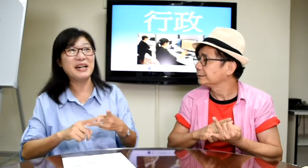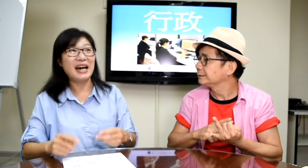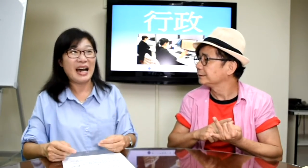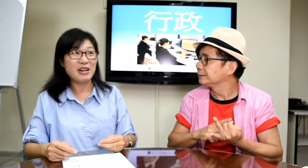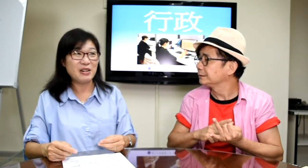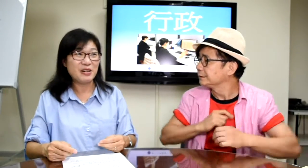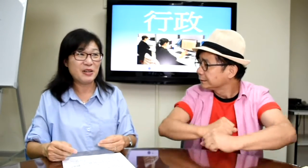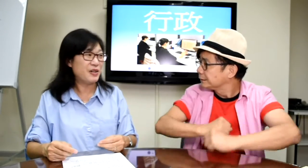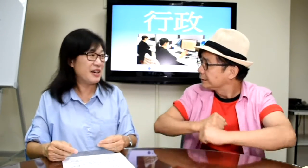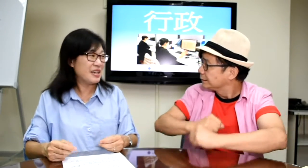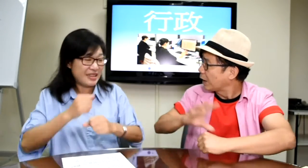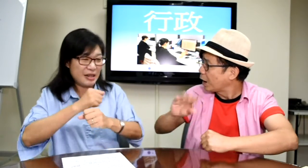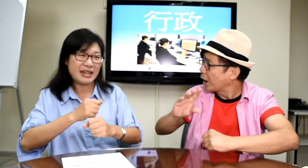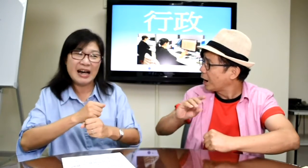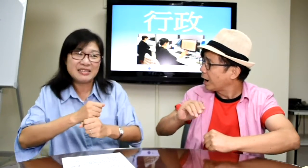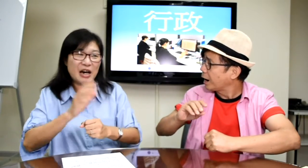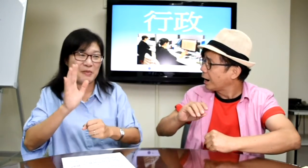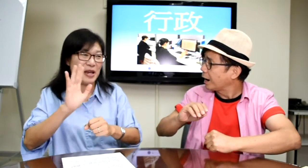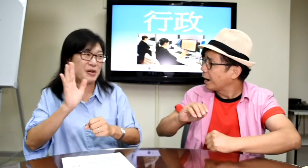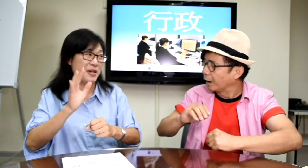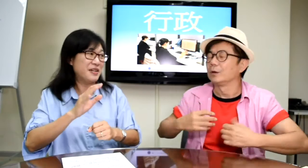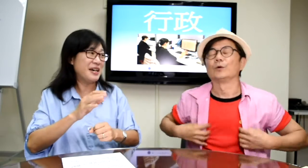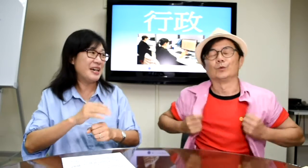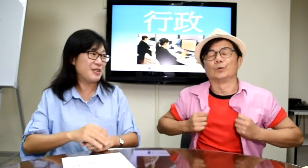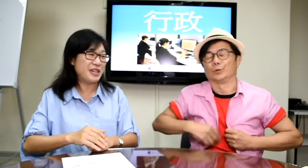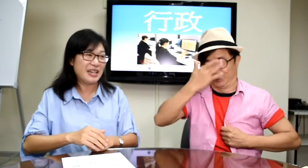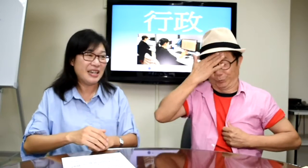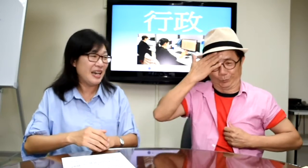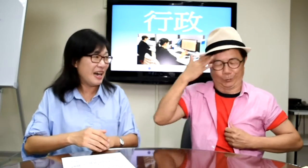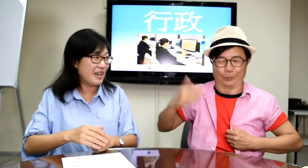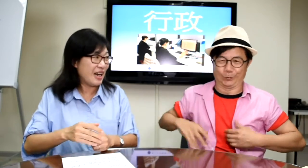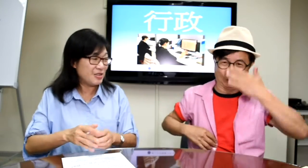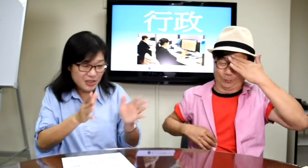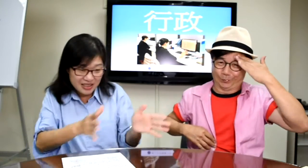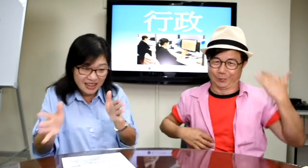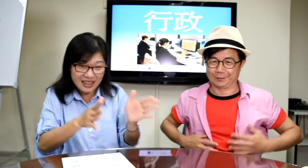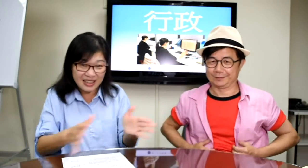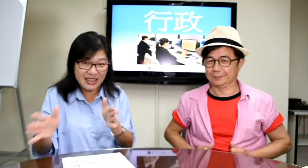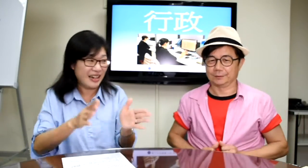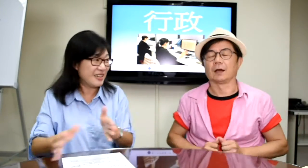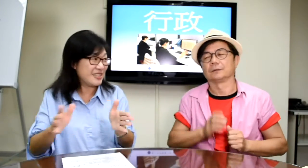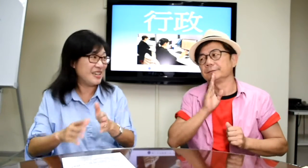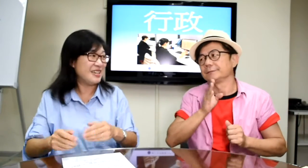还有打扫没有，对，还有就是整理啊，整理，